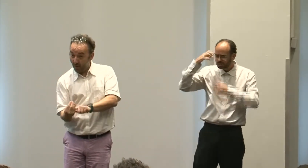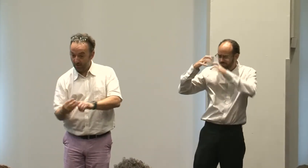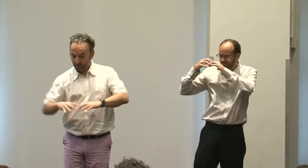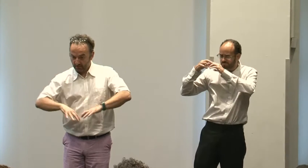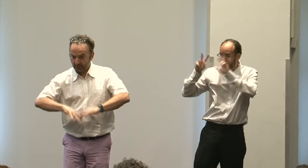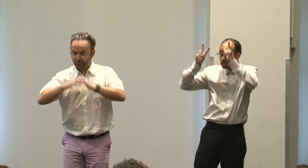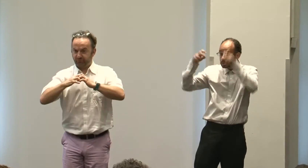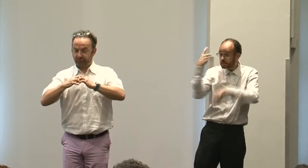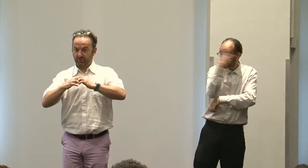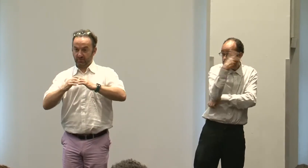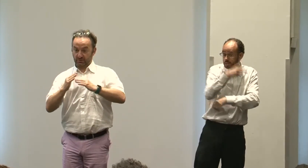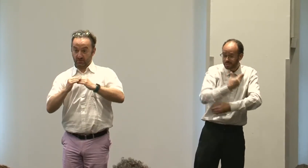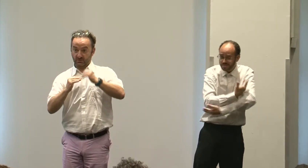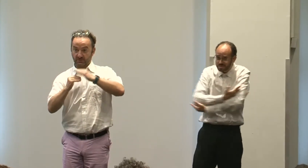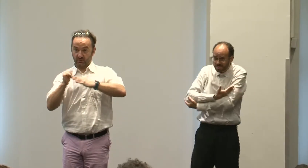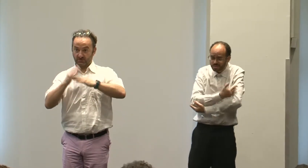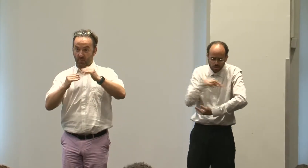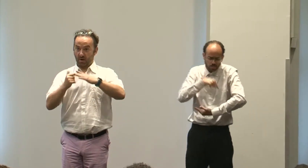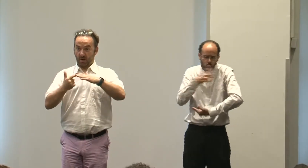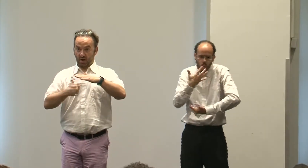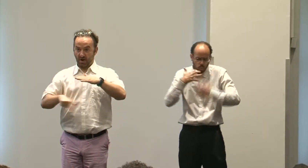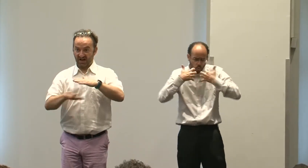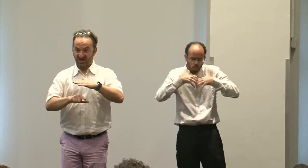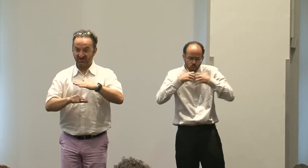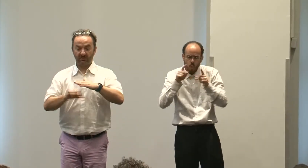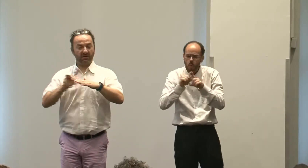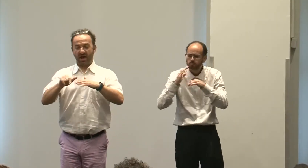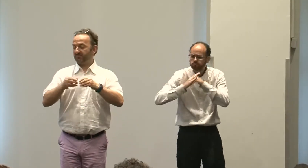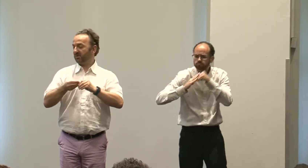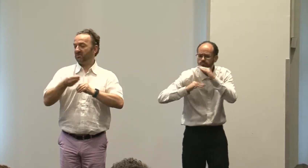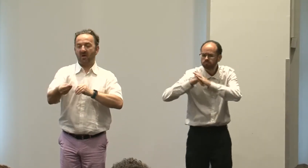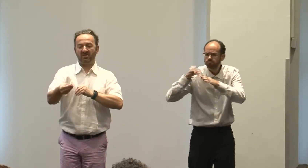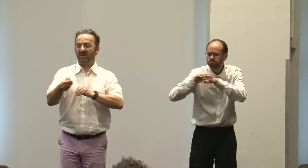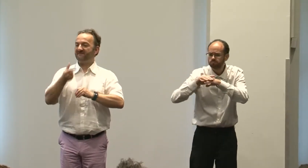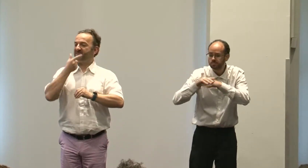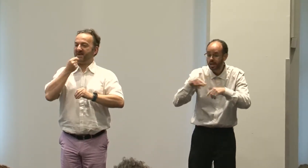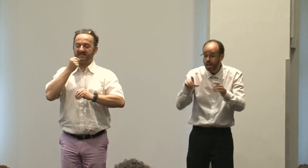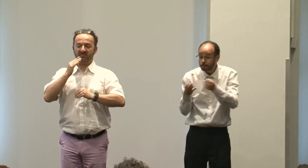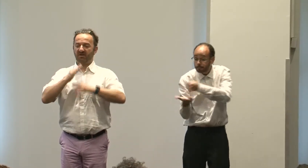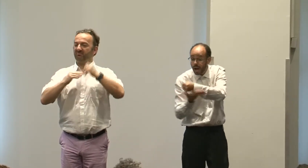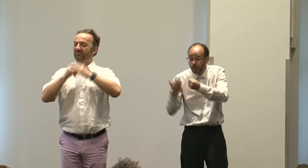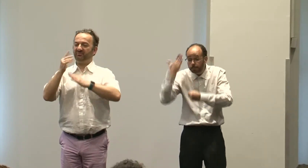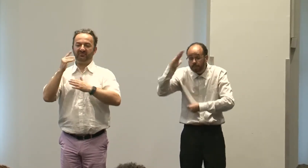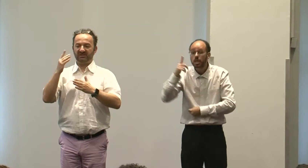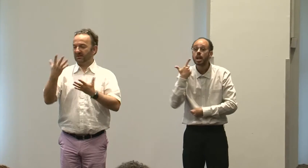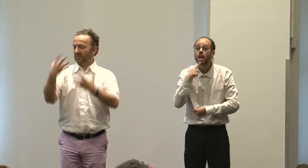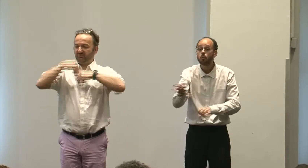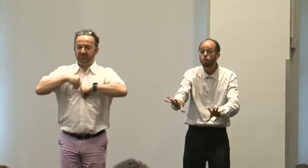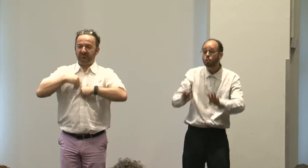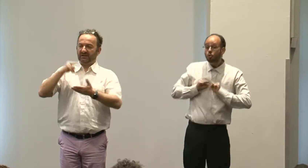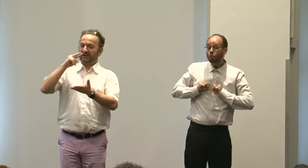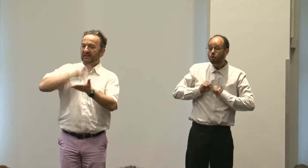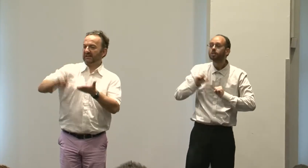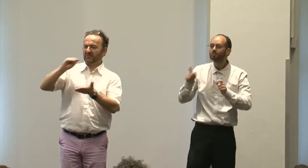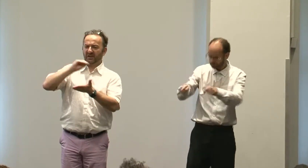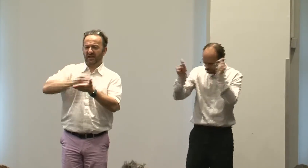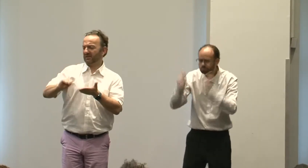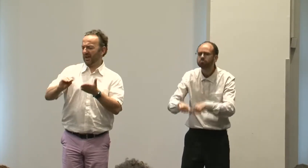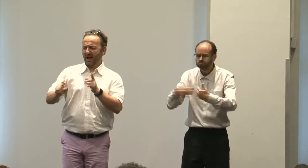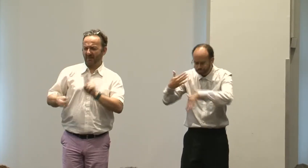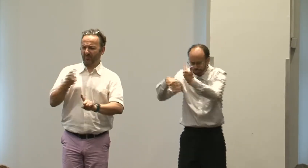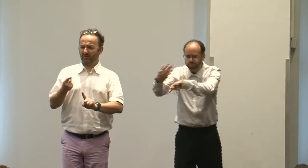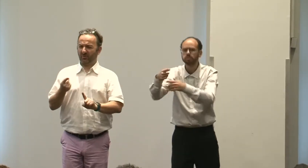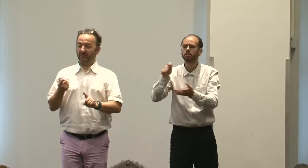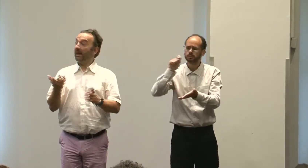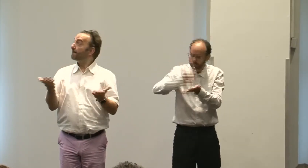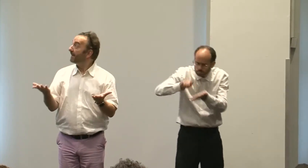Dr. Lane, que ele estuda funcionamento neurológico das crianças e também aquisição